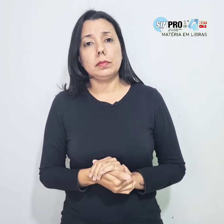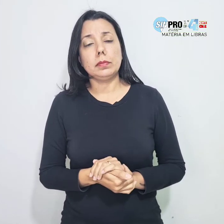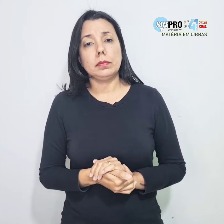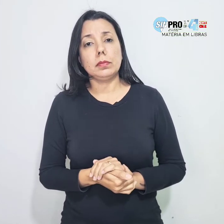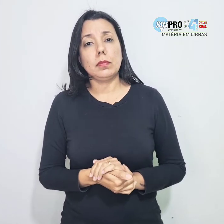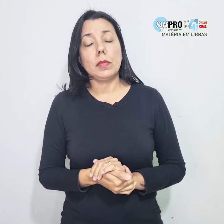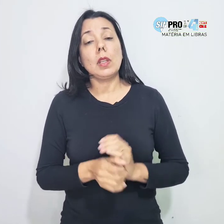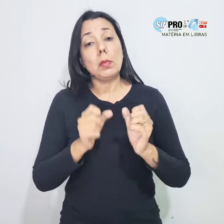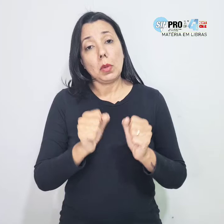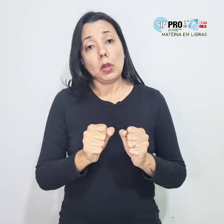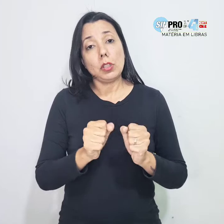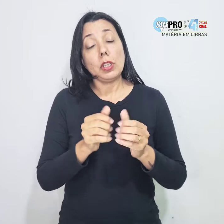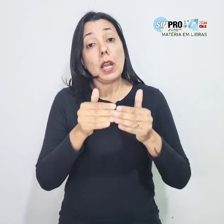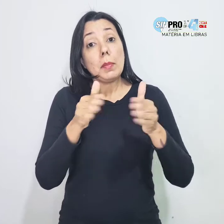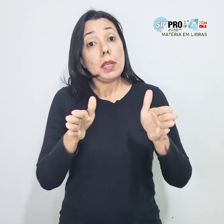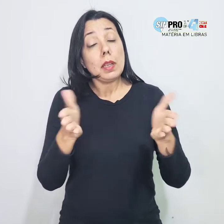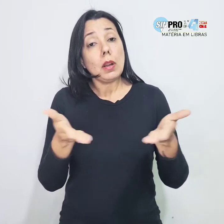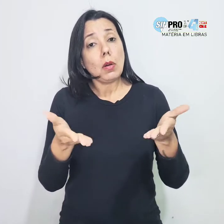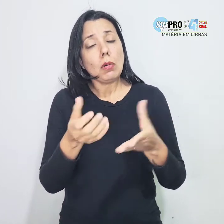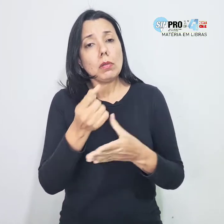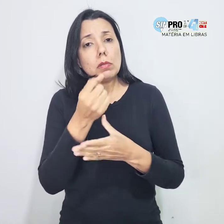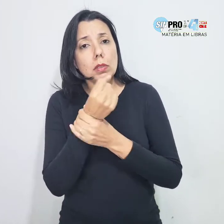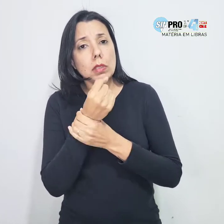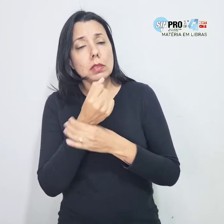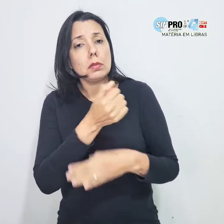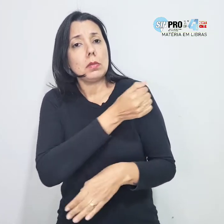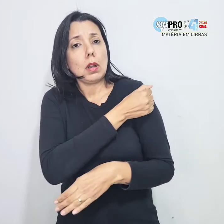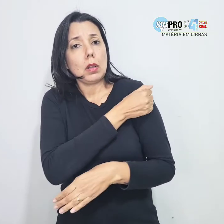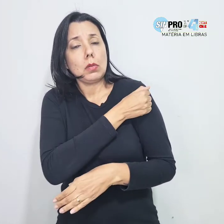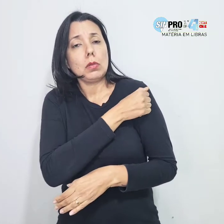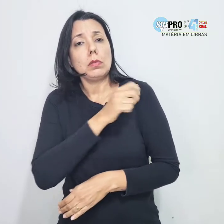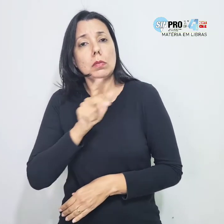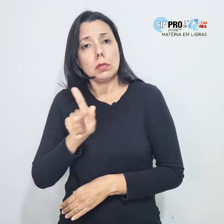Elas podem reabrir agora com segurança para os alunos e professores?